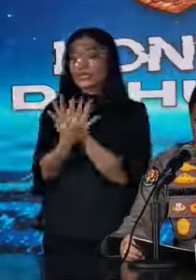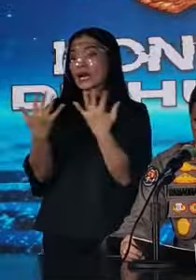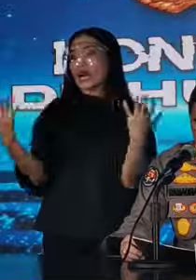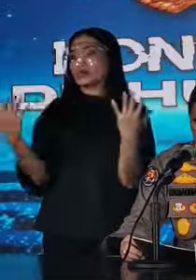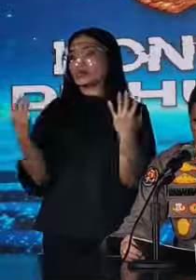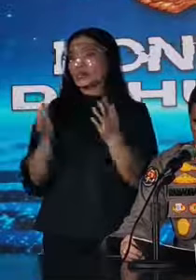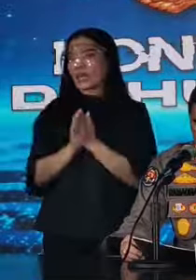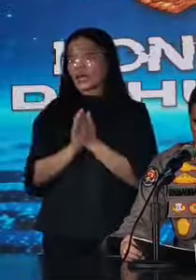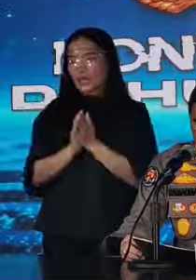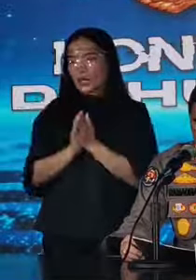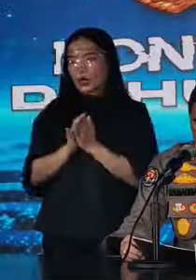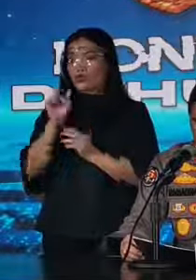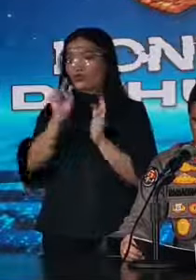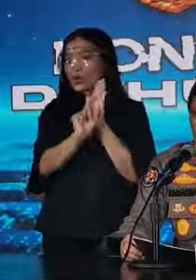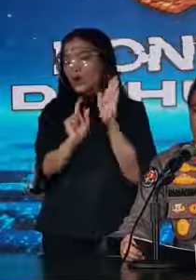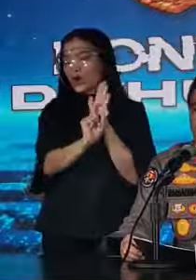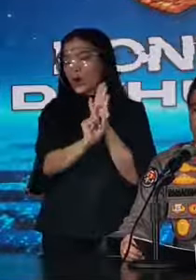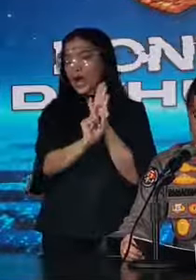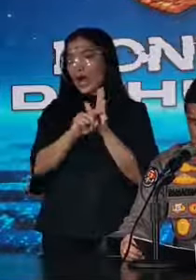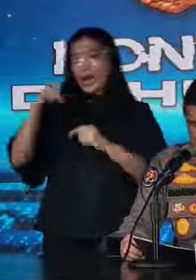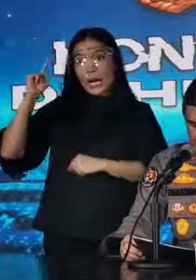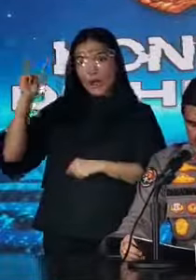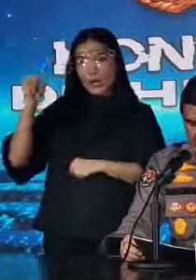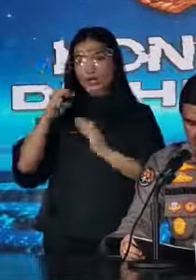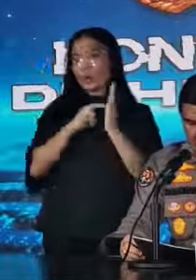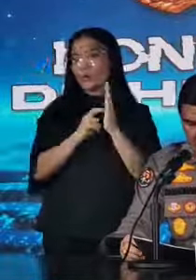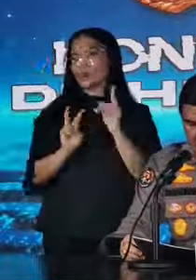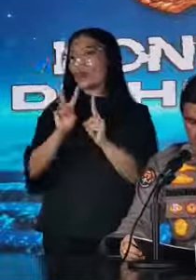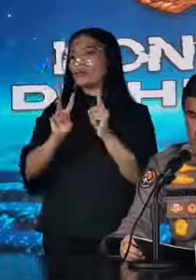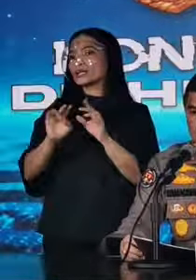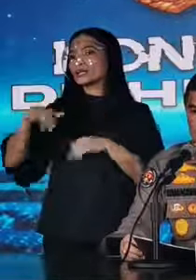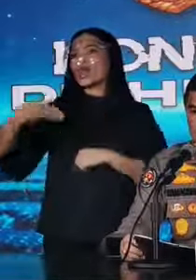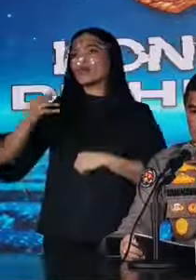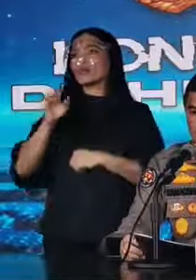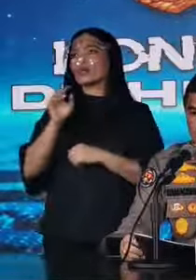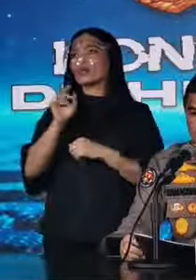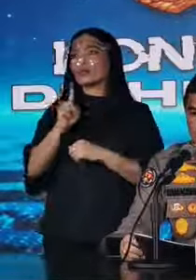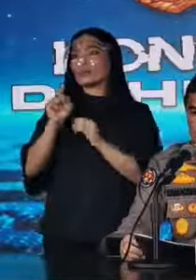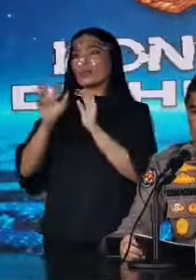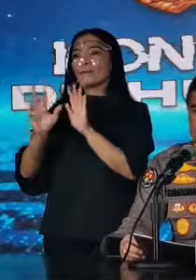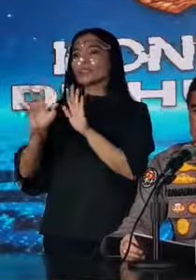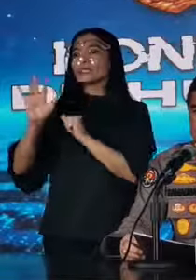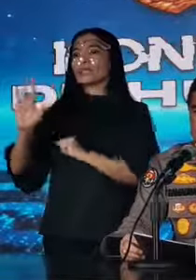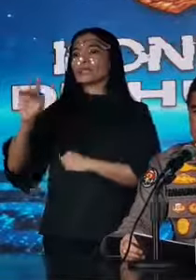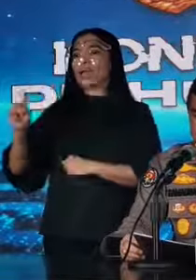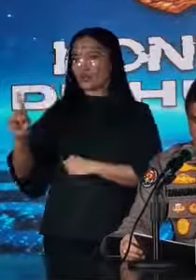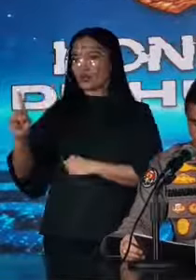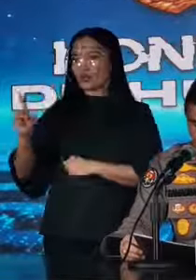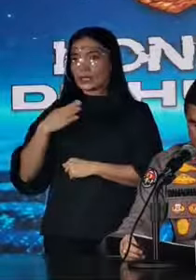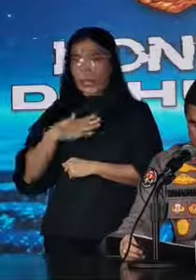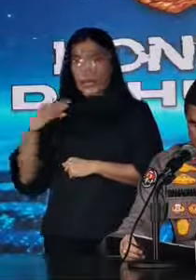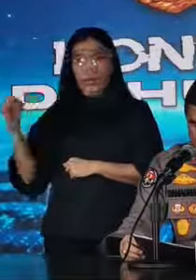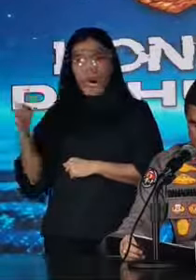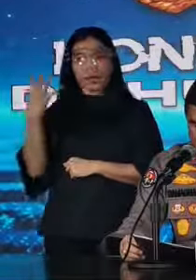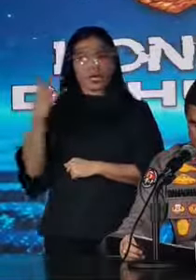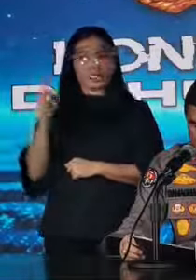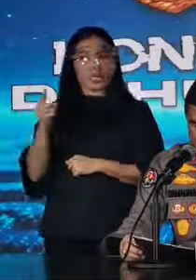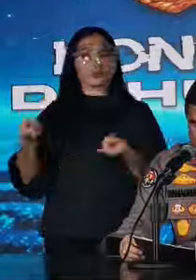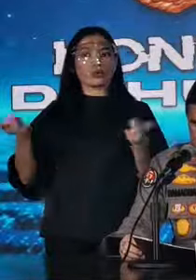dan Undang-Undang Darurat nomor 12 tahun 51. Ini saya jelaskan, ada